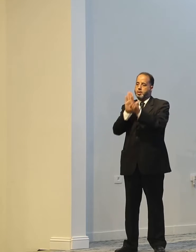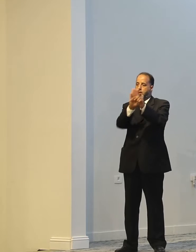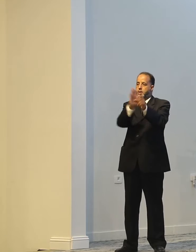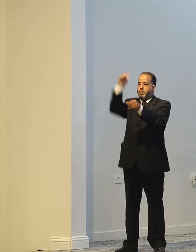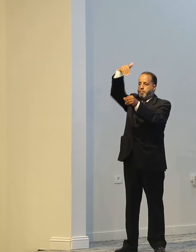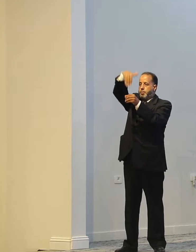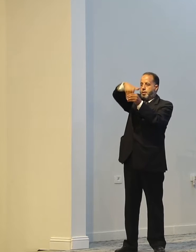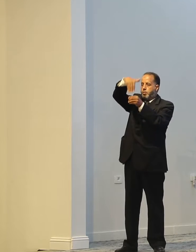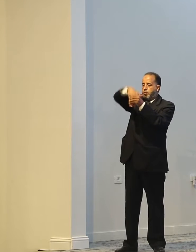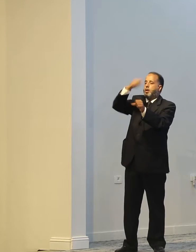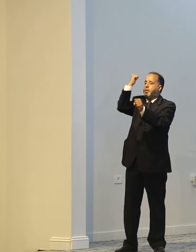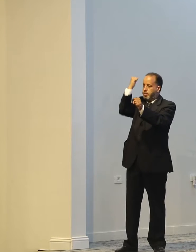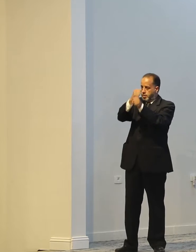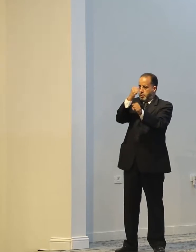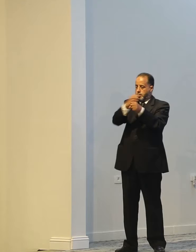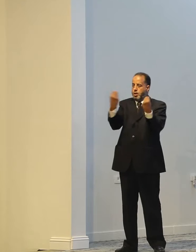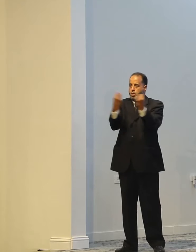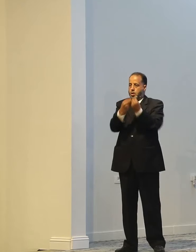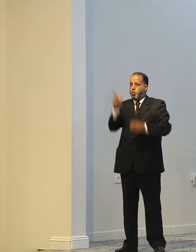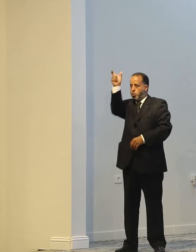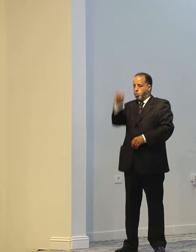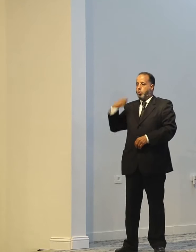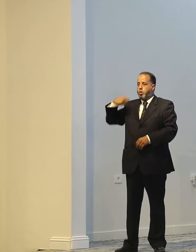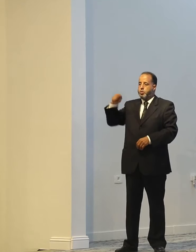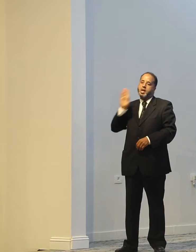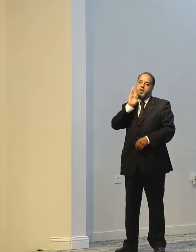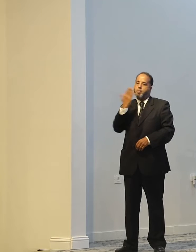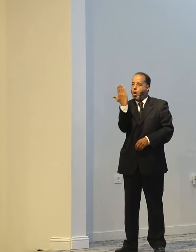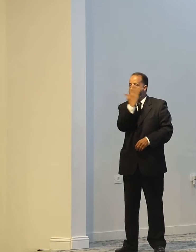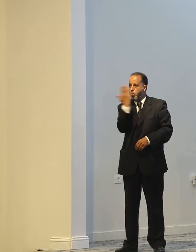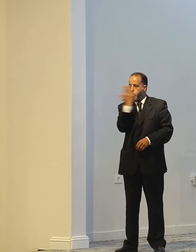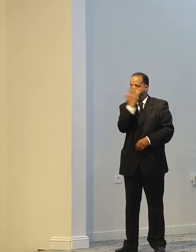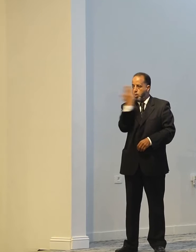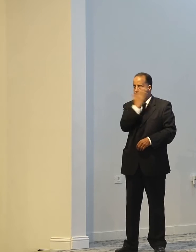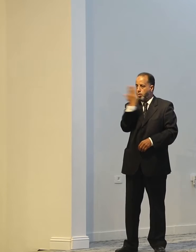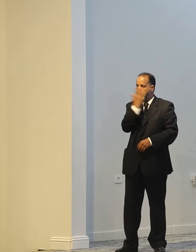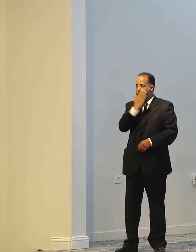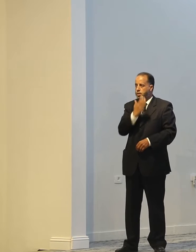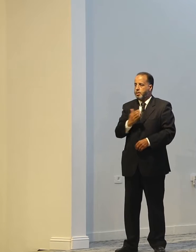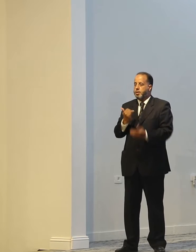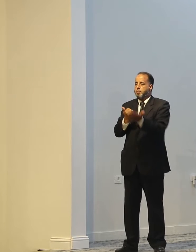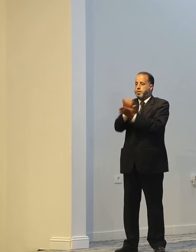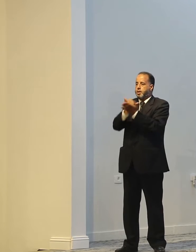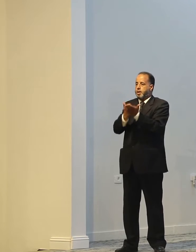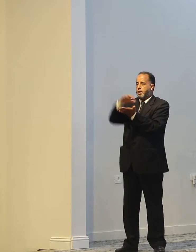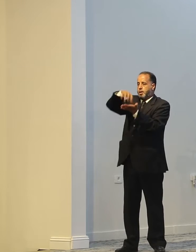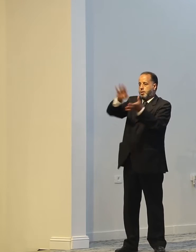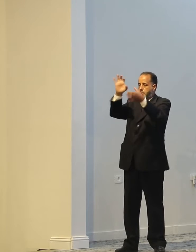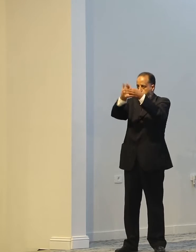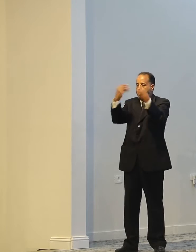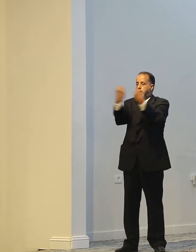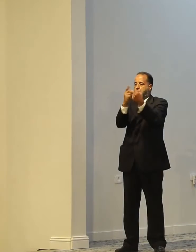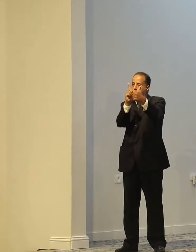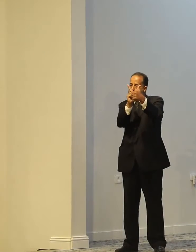العملية الانتخابية، وكذلك مع السيد وزير التربية والتعليم باعتبار وزارة التعليم الشريك